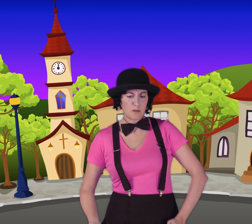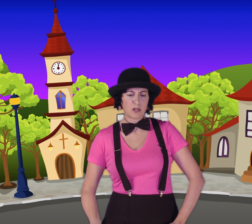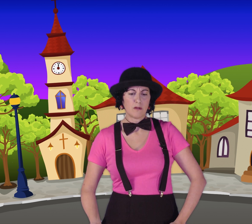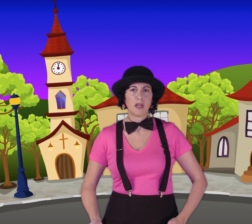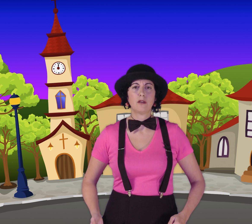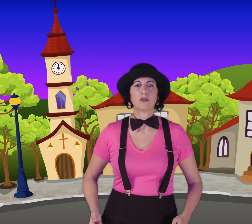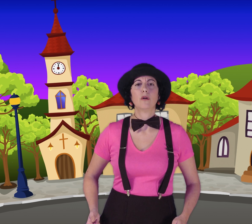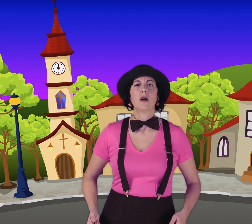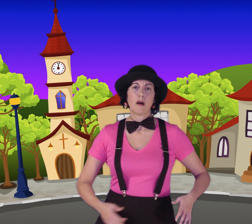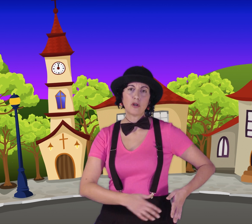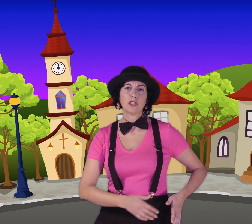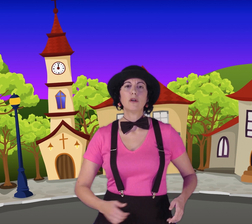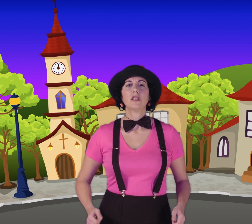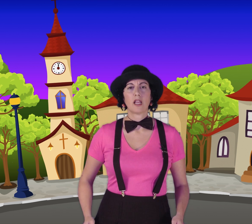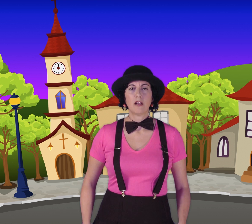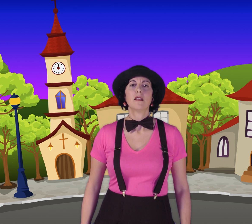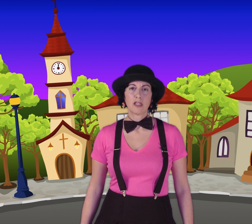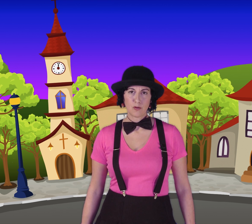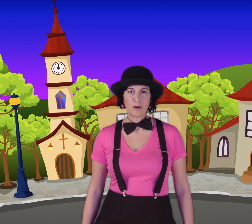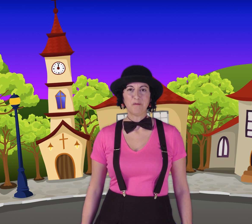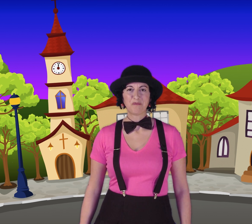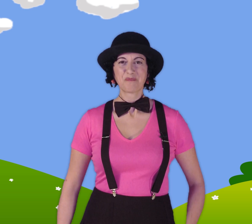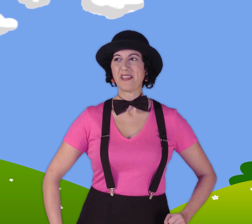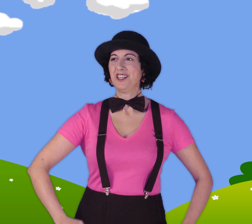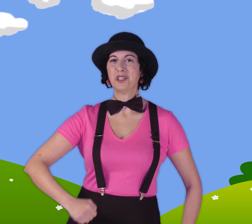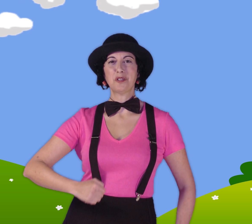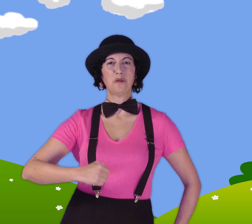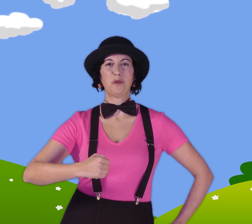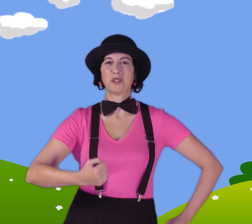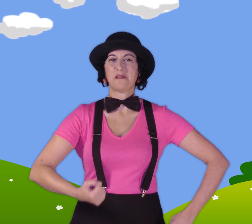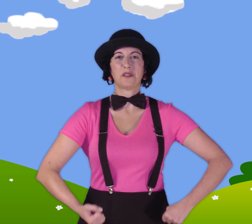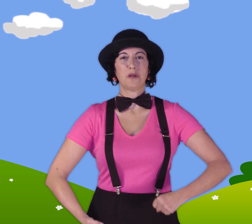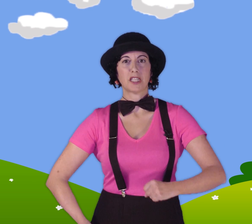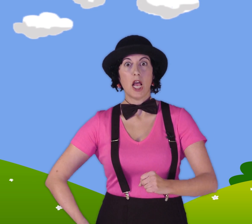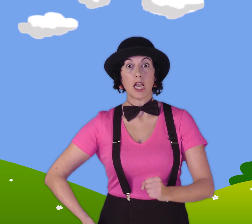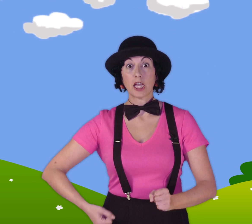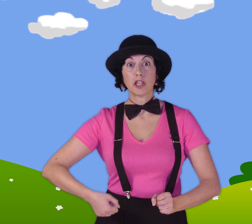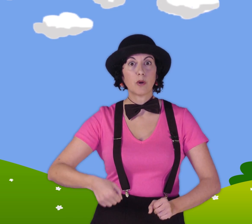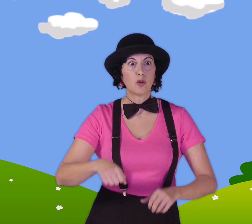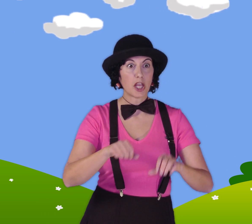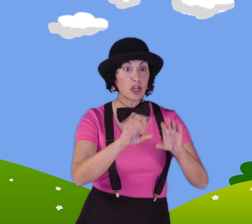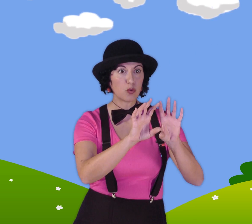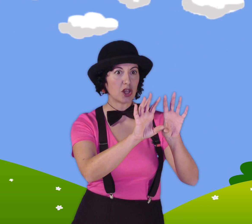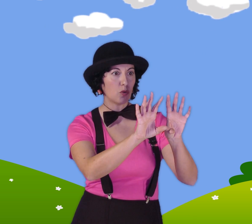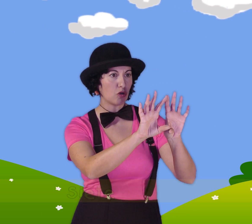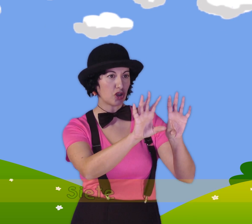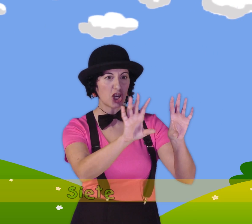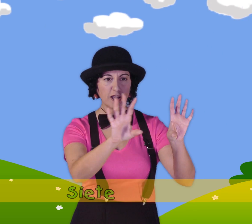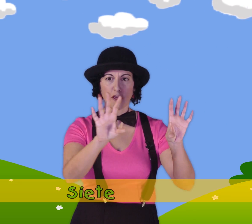metió en otro bolsito del cinturón. Y se marchó en busca de aventuras. La gente, cuando leía en su cinturón 7 de